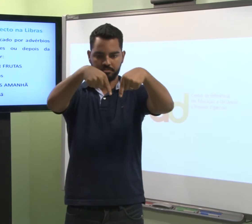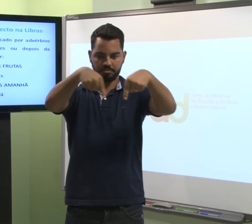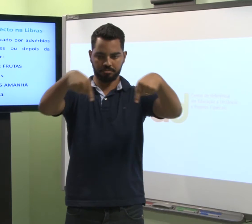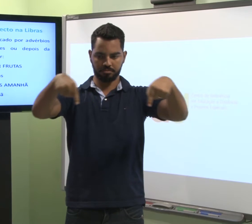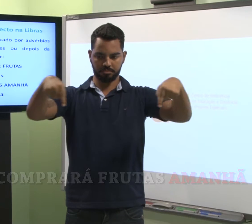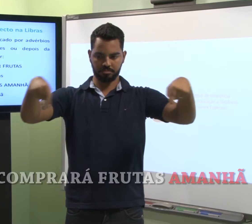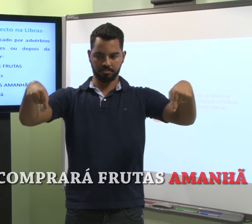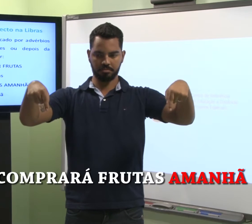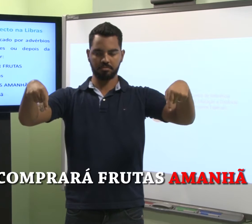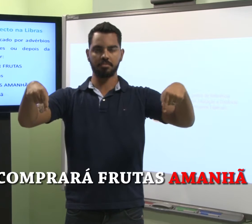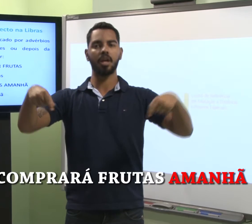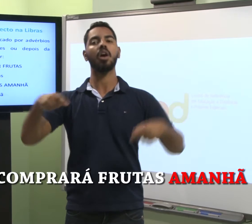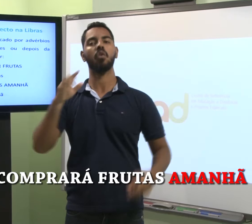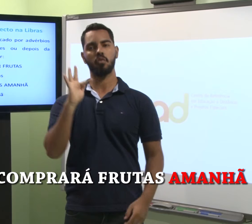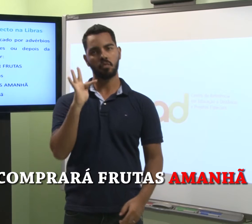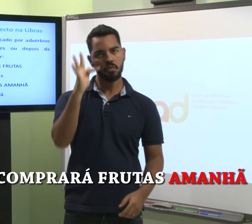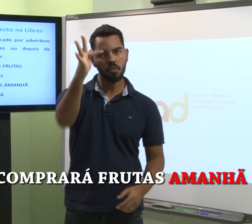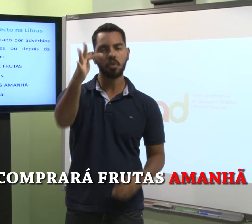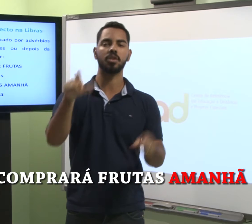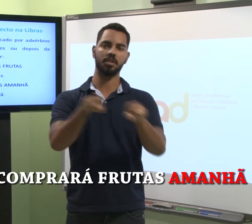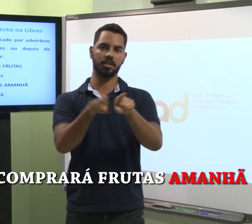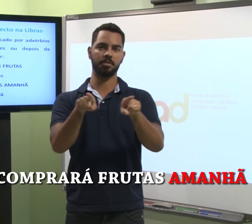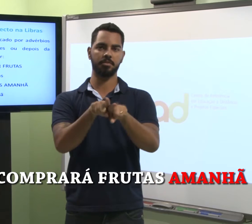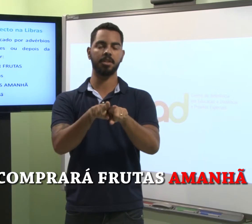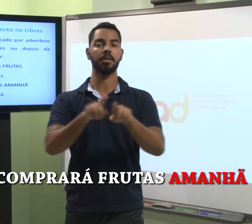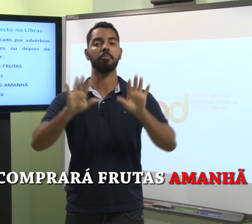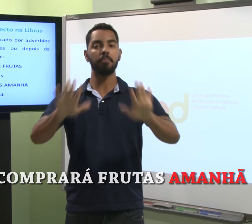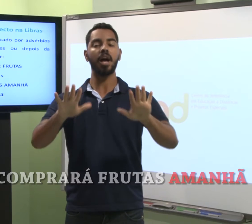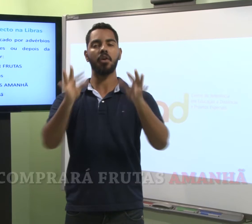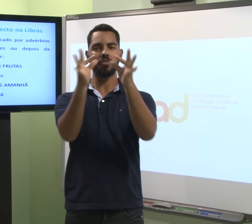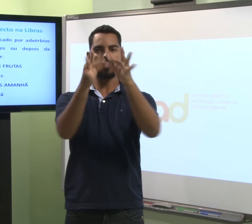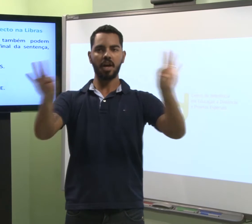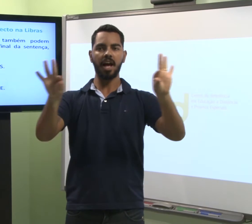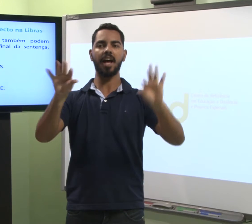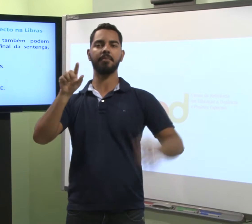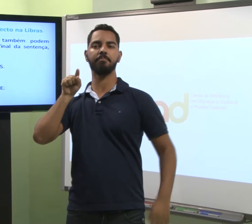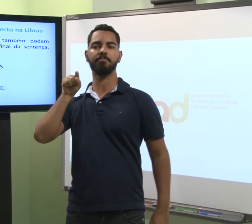tempo, futuro, porém uma frase afirmativa.